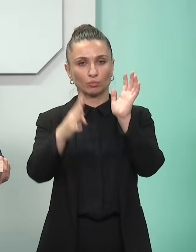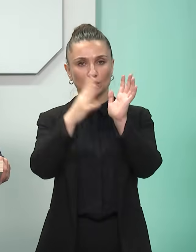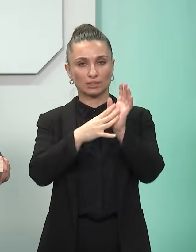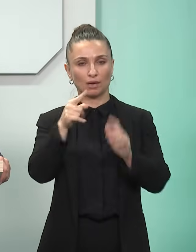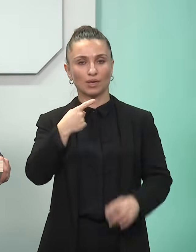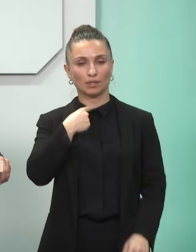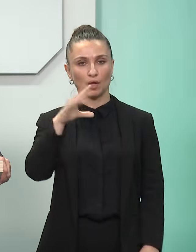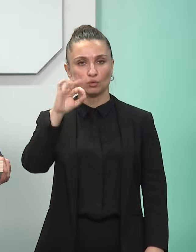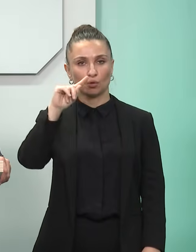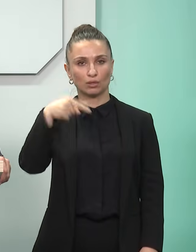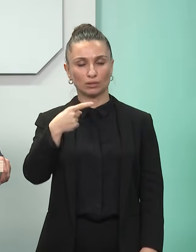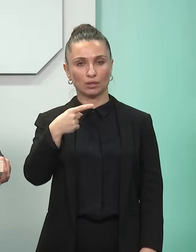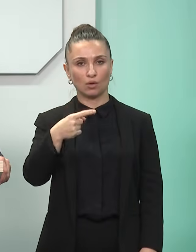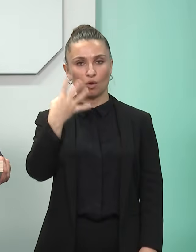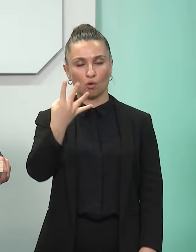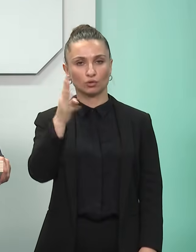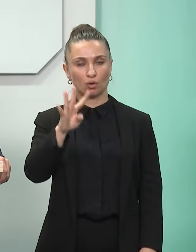1299 ხმა